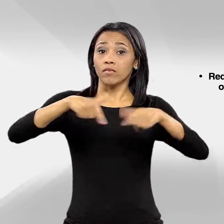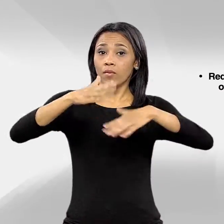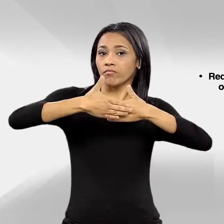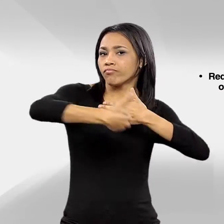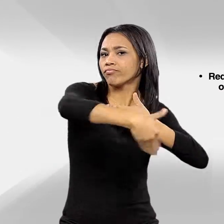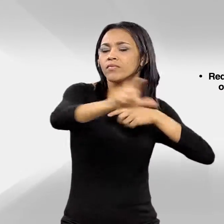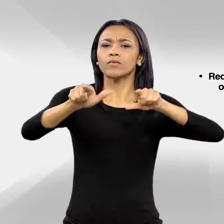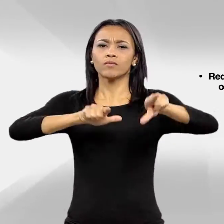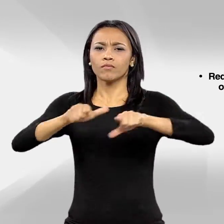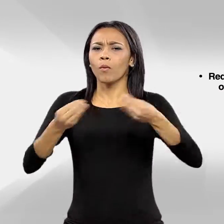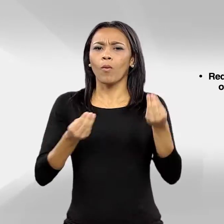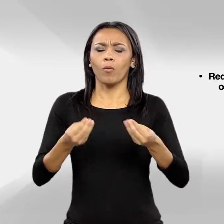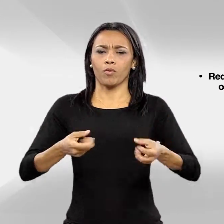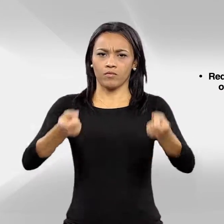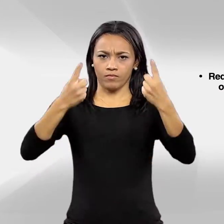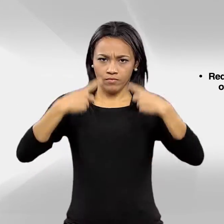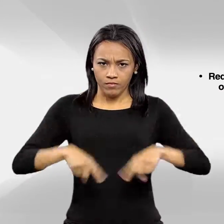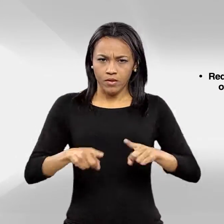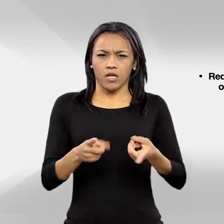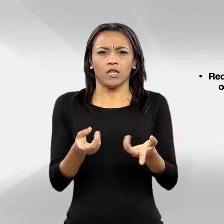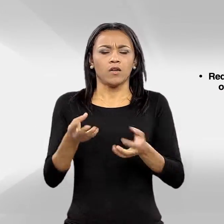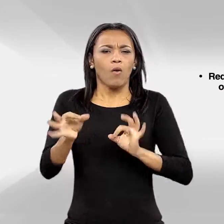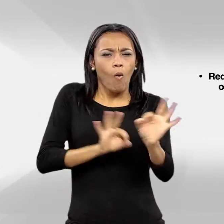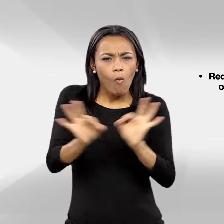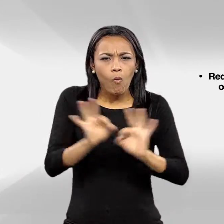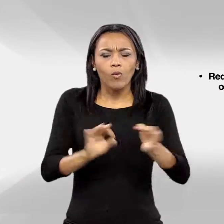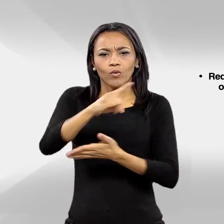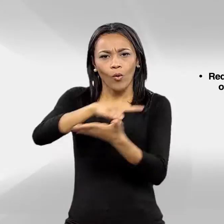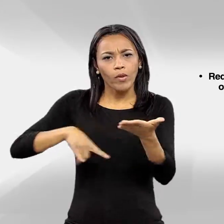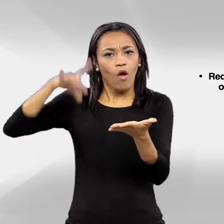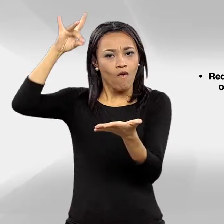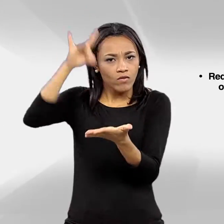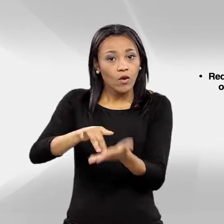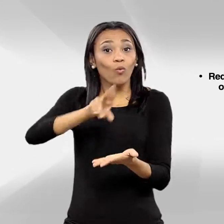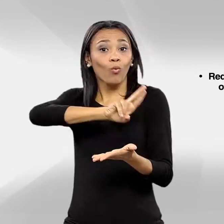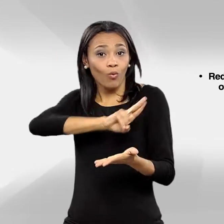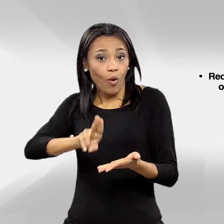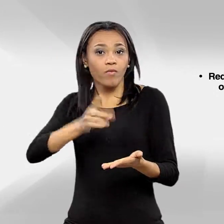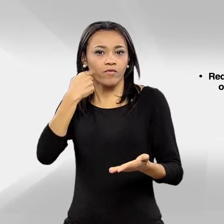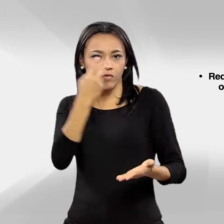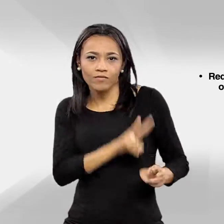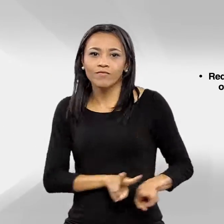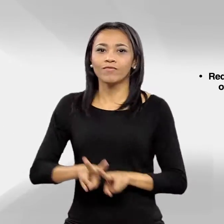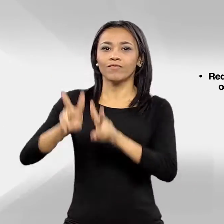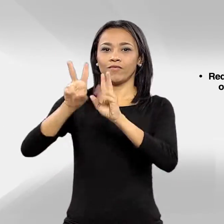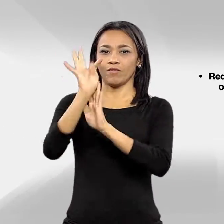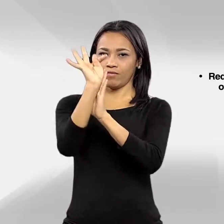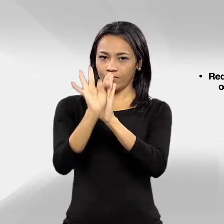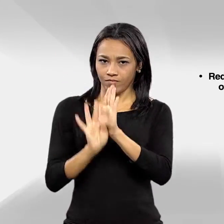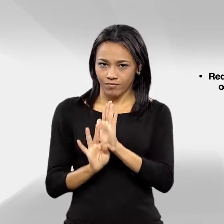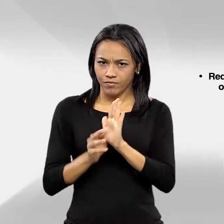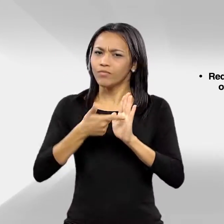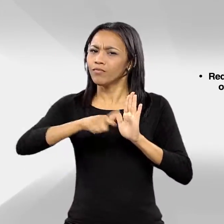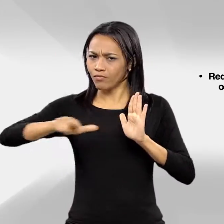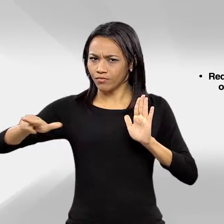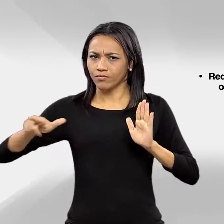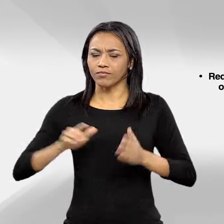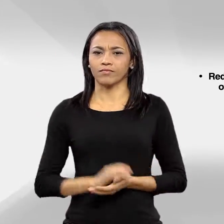redação de documentos oficiais memorandos ofício avisos ministeriais entre outros o arquivamento